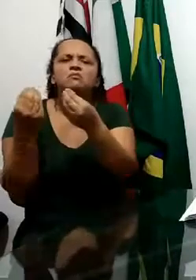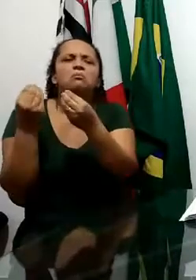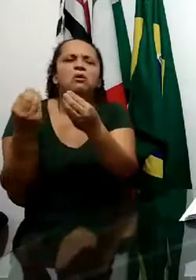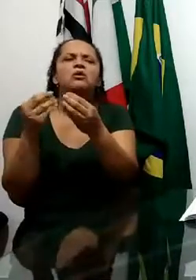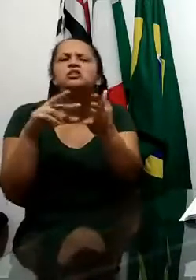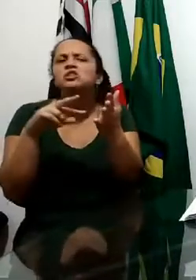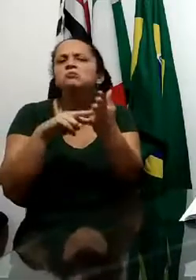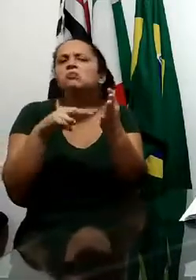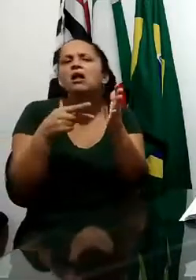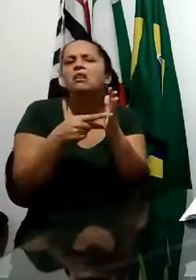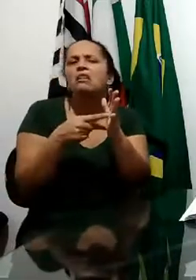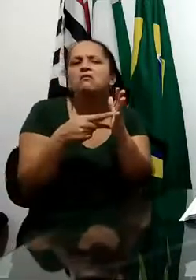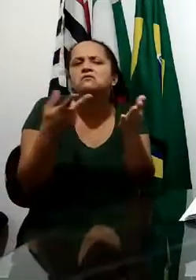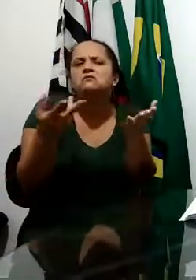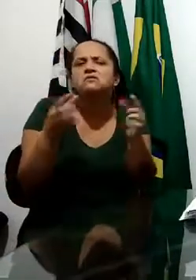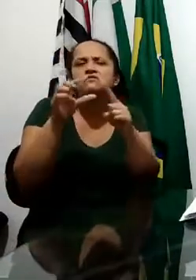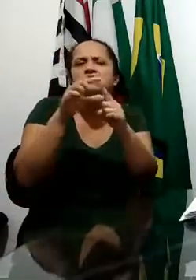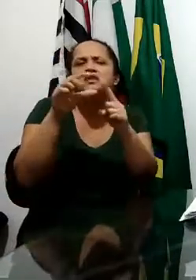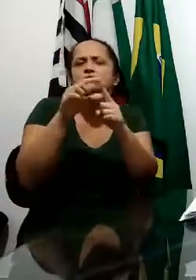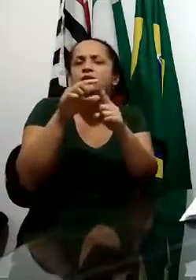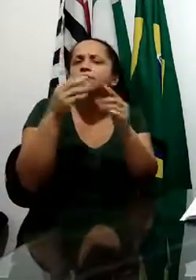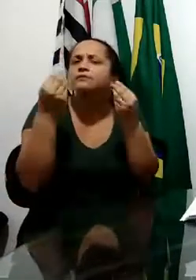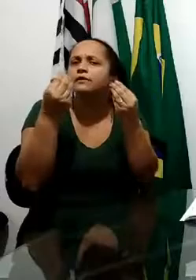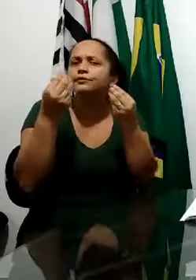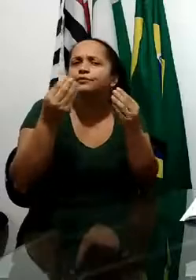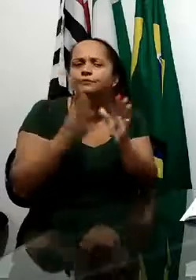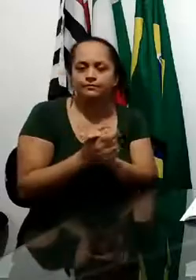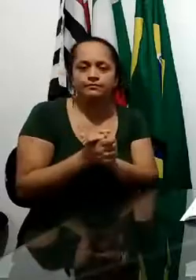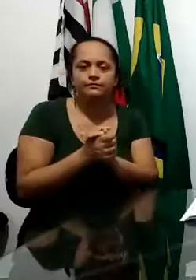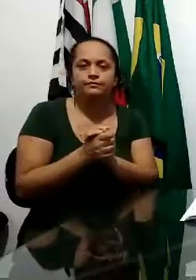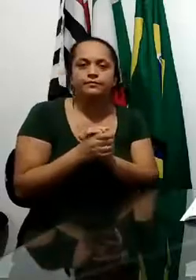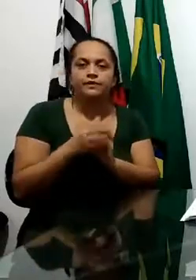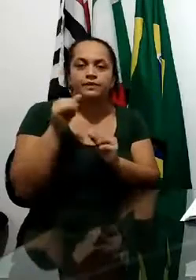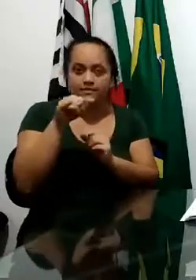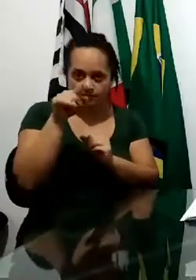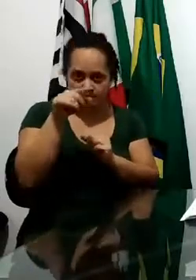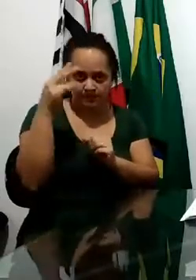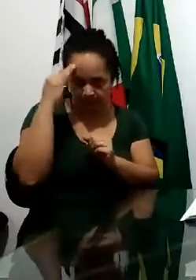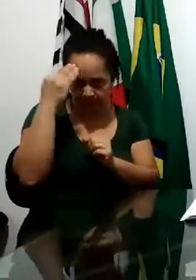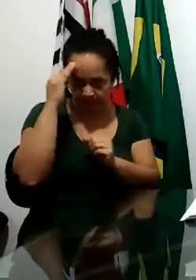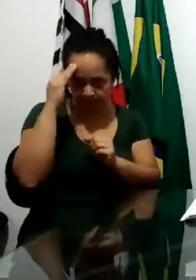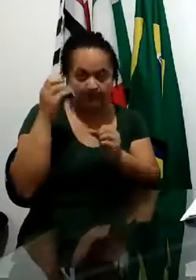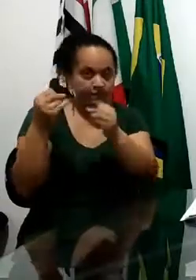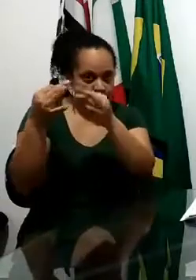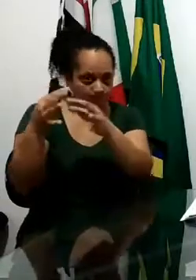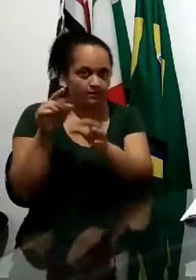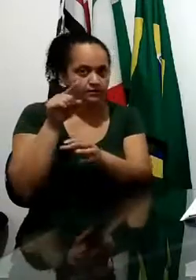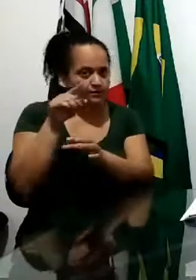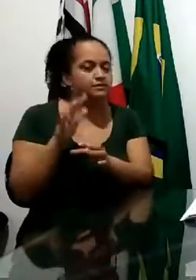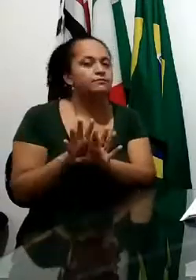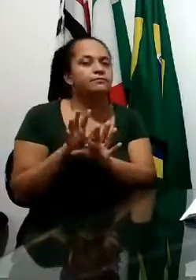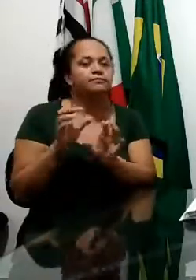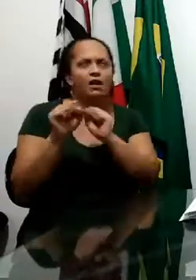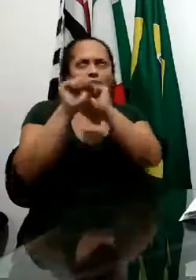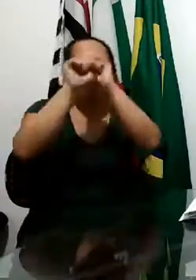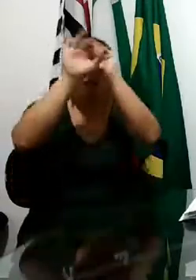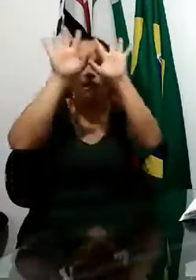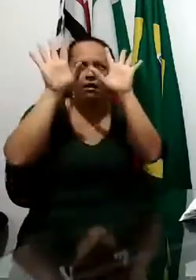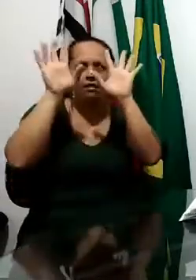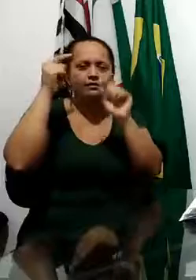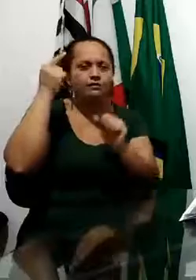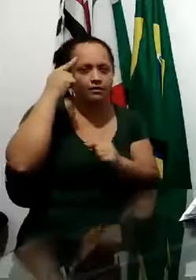palavras, essas duas realidades na nossa vida? Se você entender o que eu vou te explicar, vai ficar claro para você.